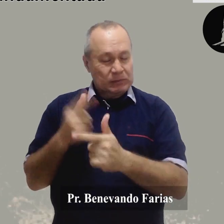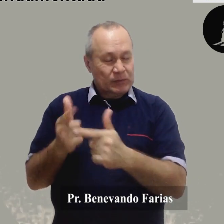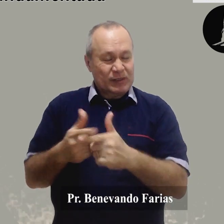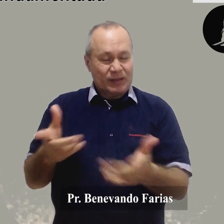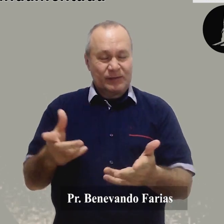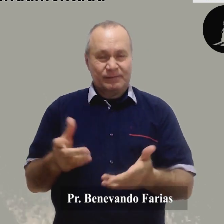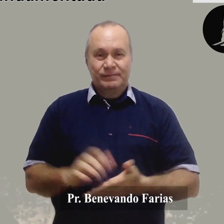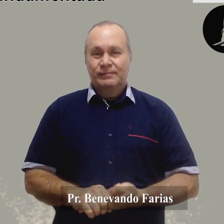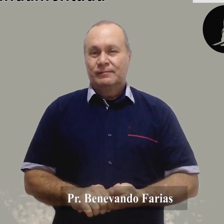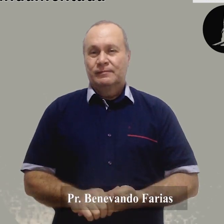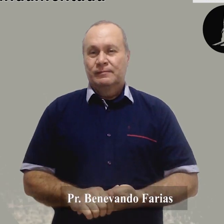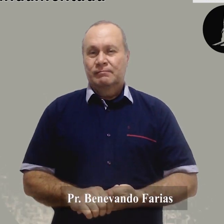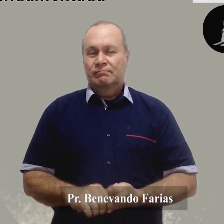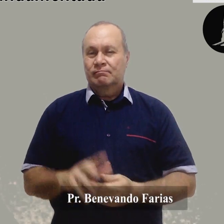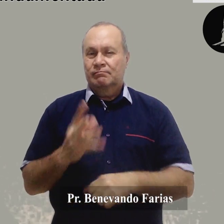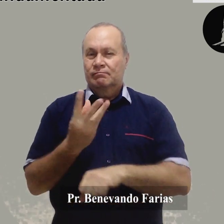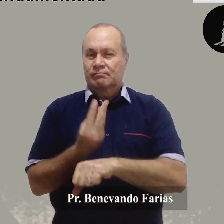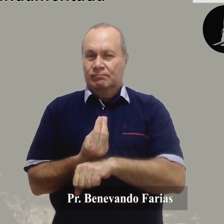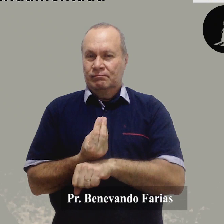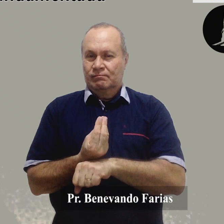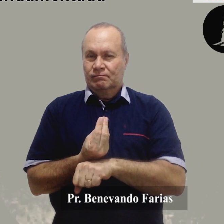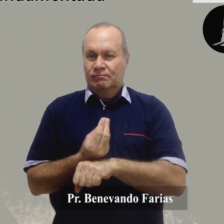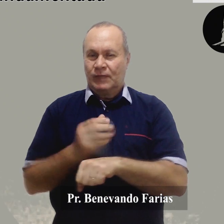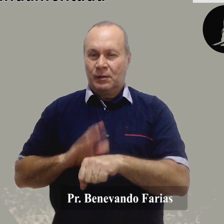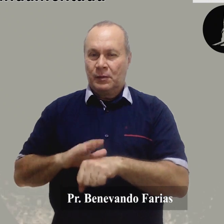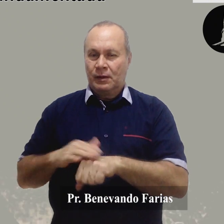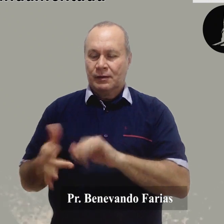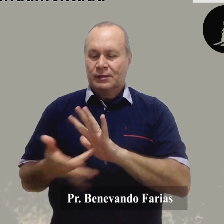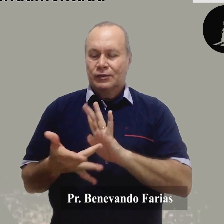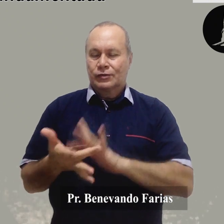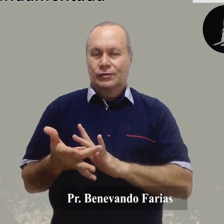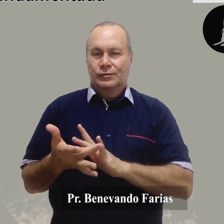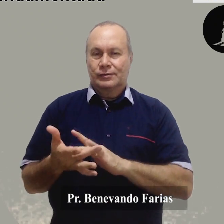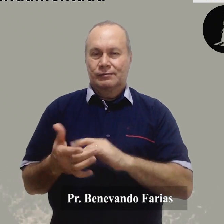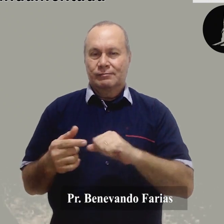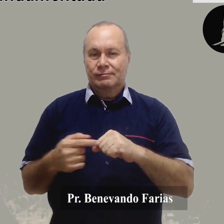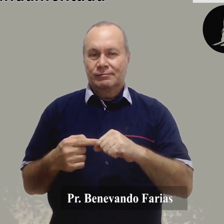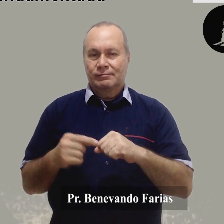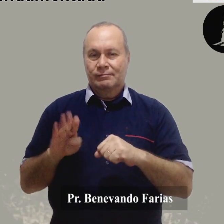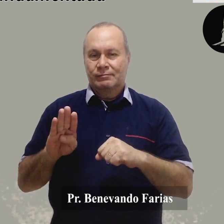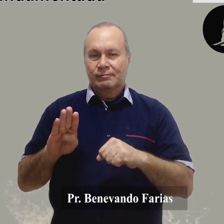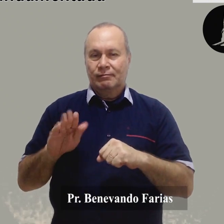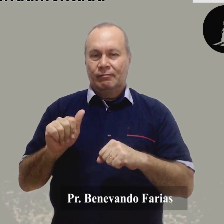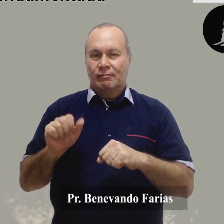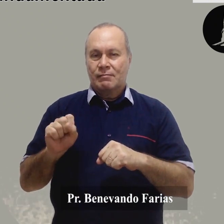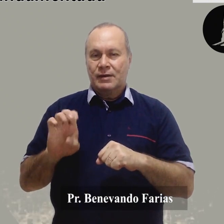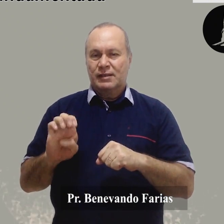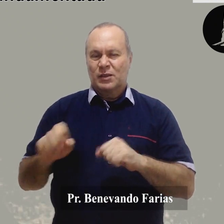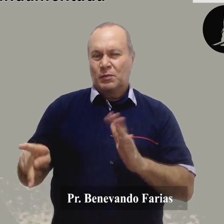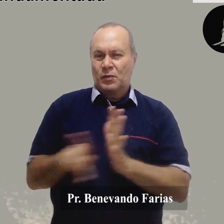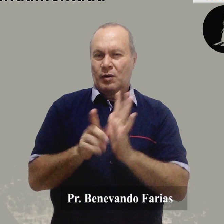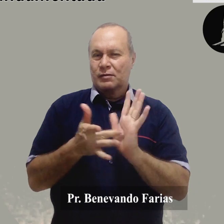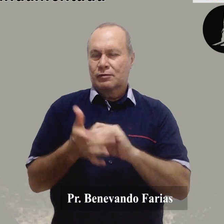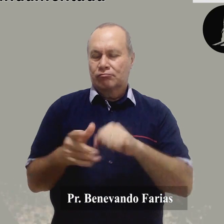de adversidade. A igreja tem um fundamento. O fundamento da igreja é o próprio Senhor da